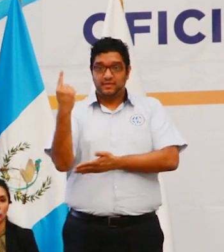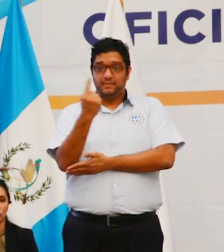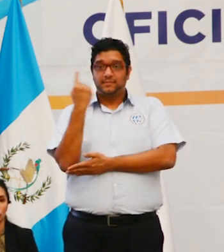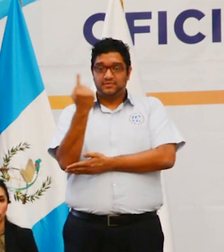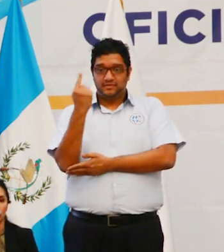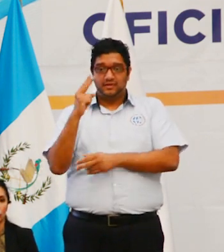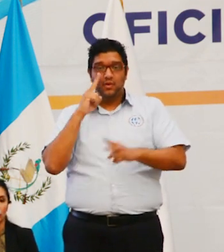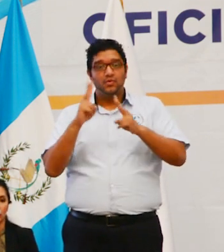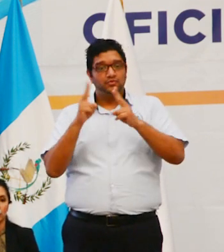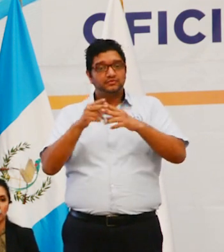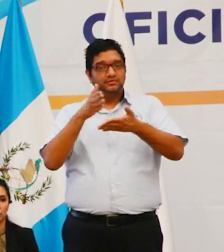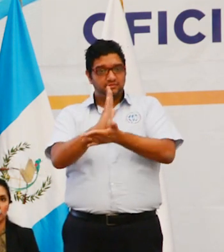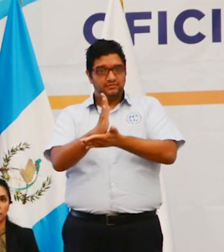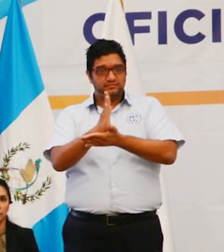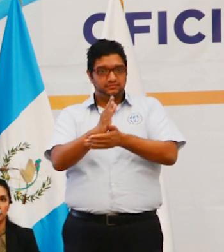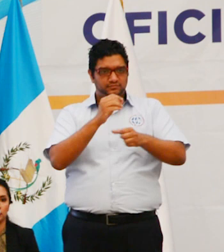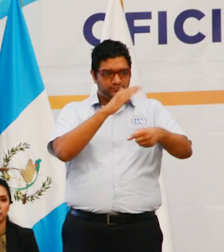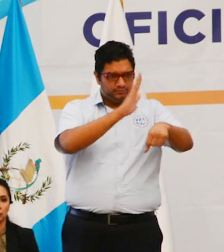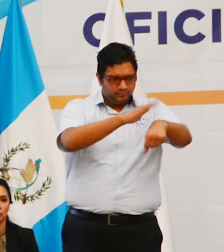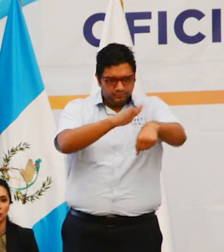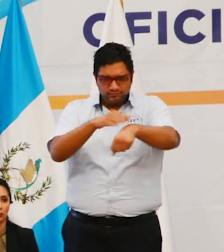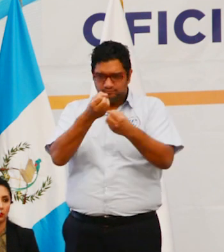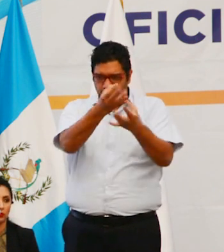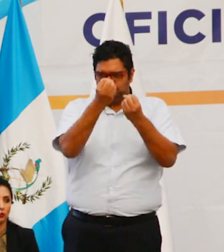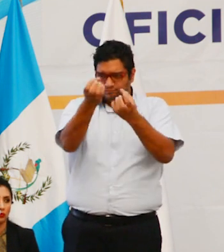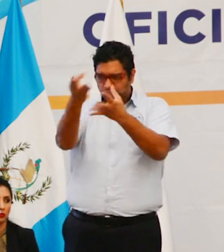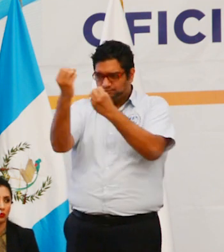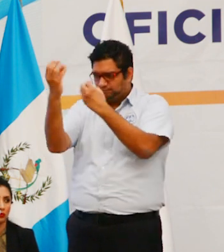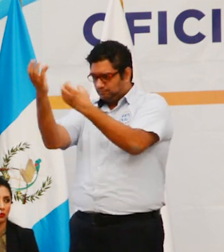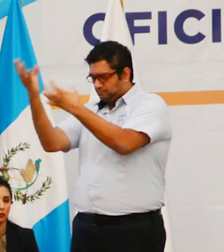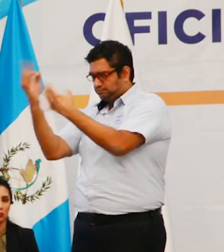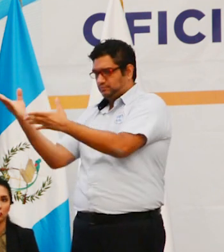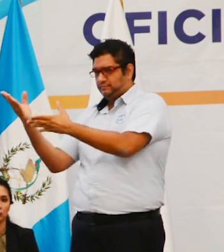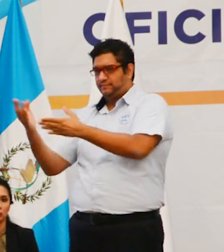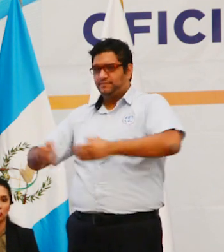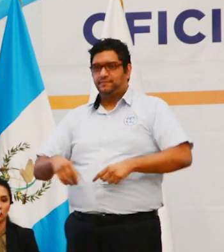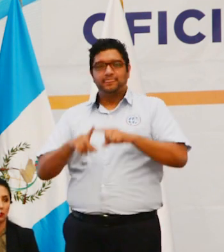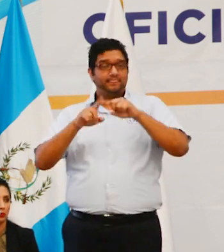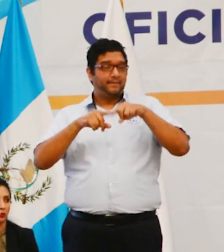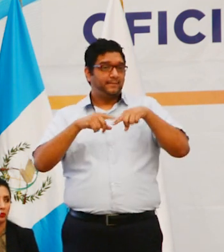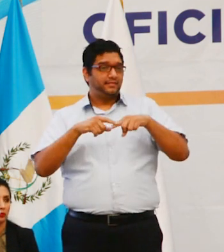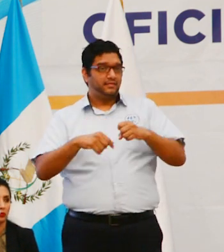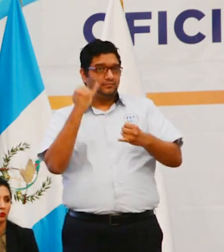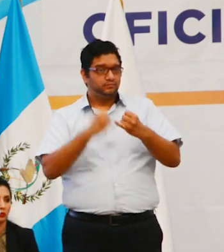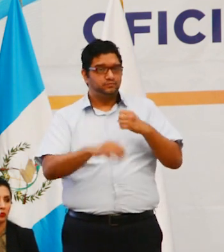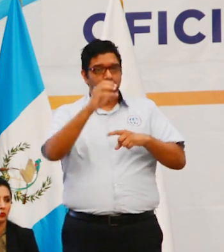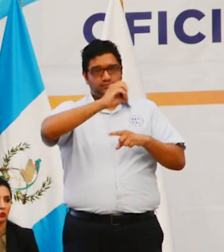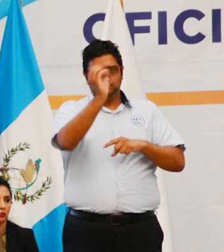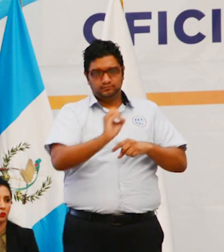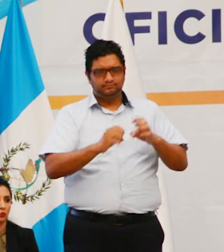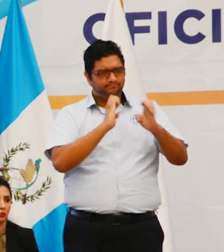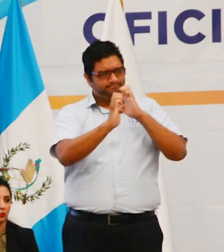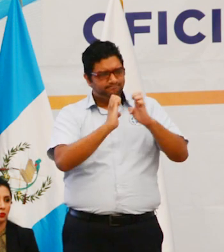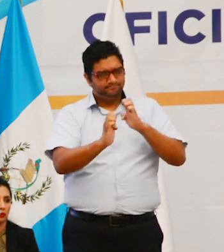los derechos, difundirlos, porque recordemos que en Guatemala, de acuerdo a la última encuesta nacional en discapacidad,